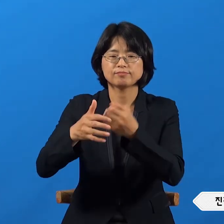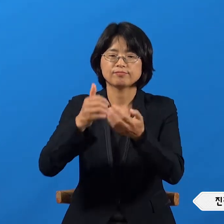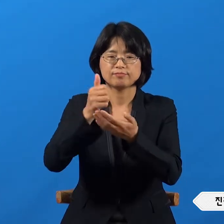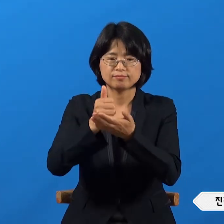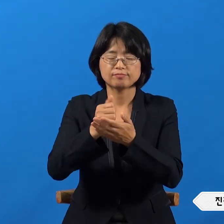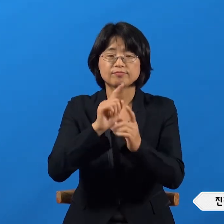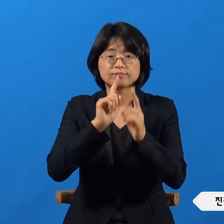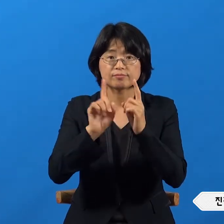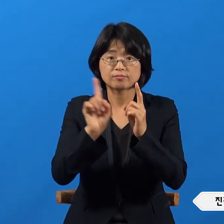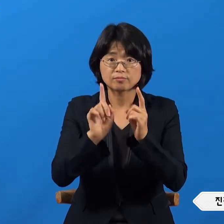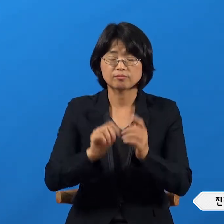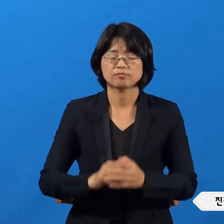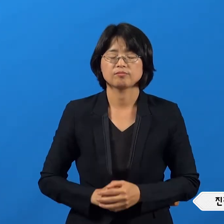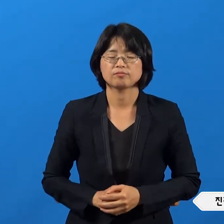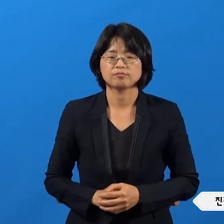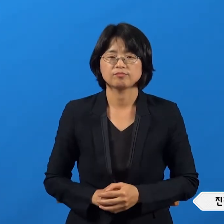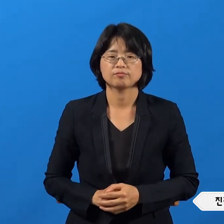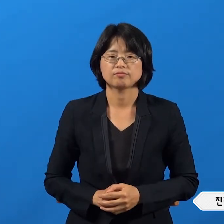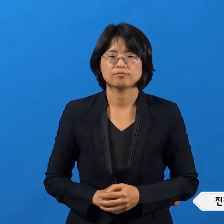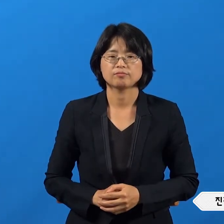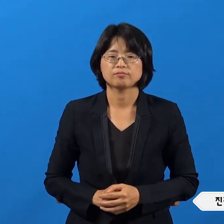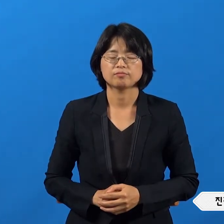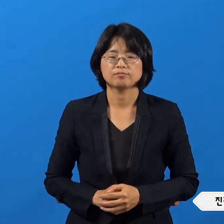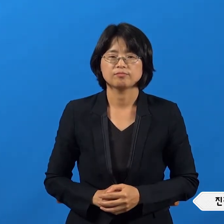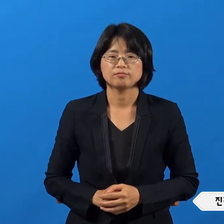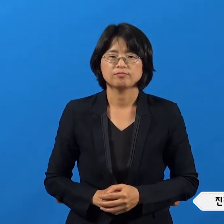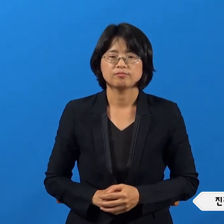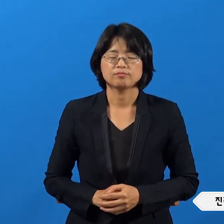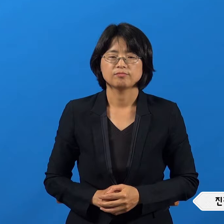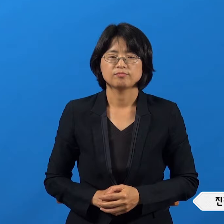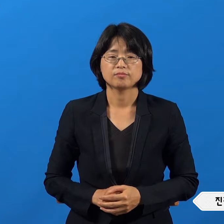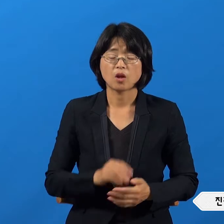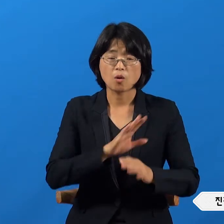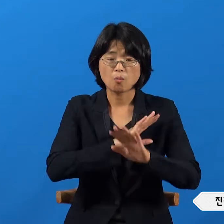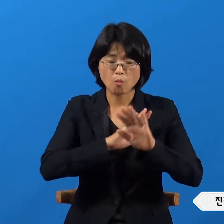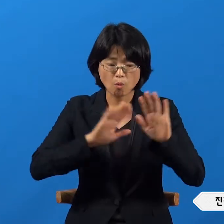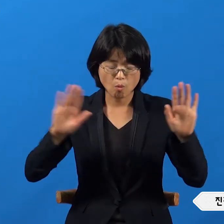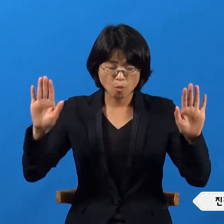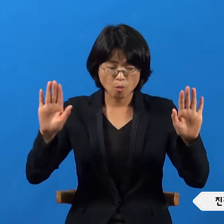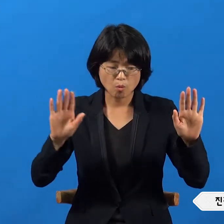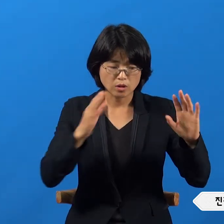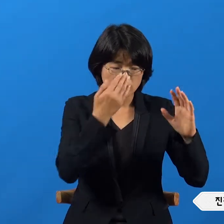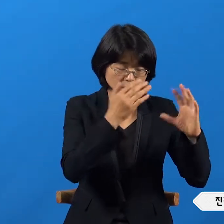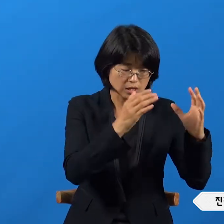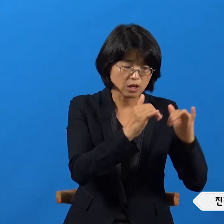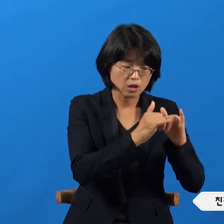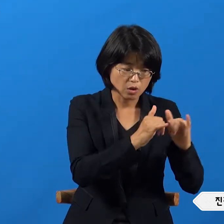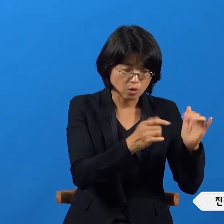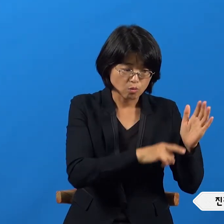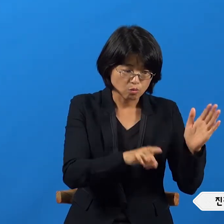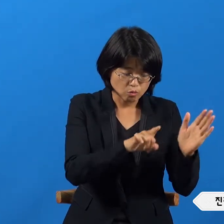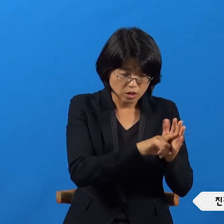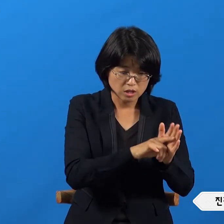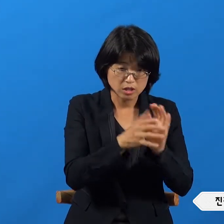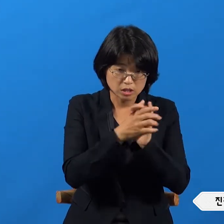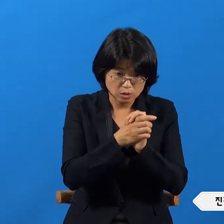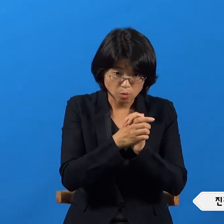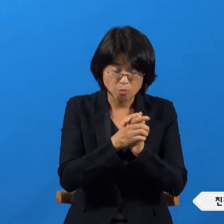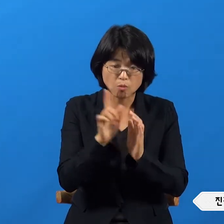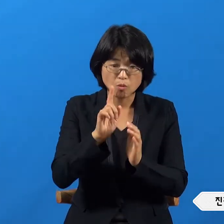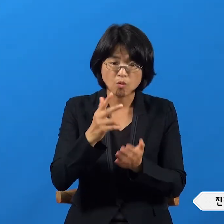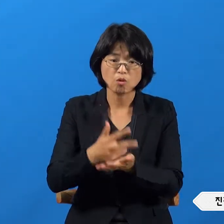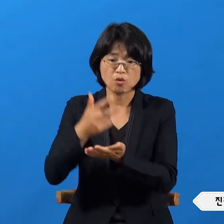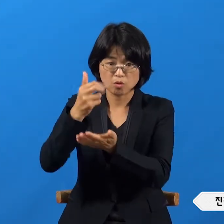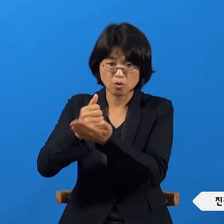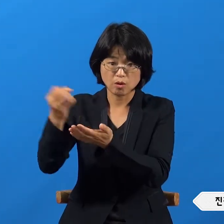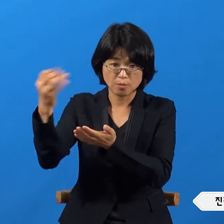부분에 보니까 모세가 백성을 위하여 기도하매 여호와께서 모세에게 이르시되 불뱀을 만들어 장대 위에